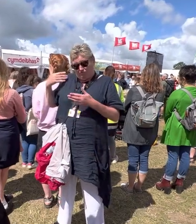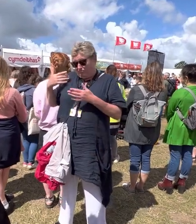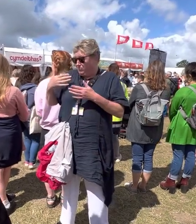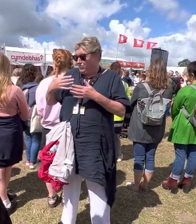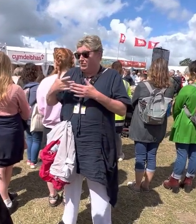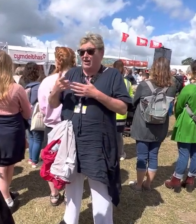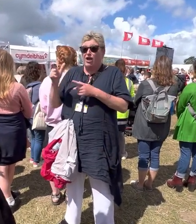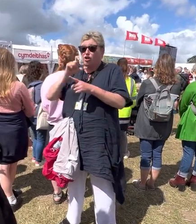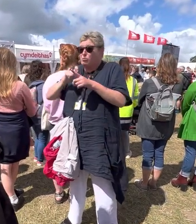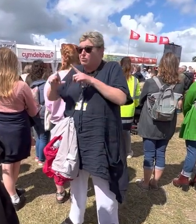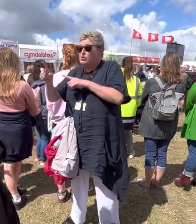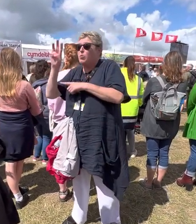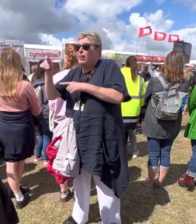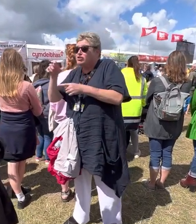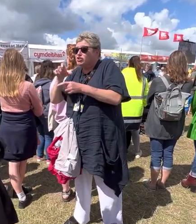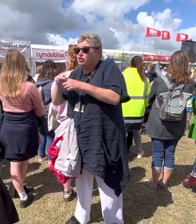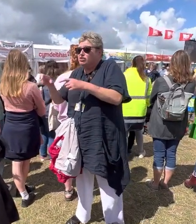cymunedau Cymraeg ni'n crebachu.